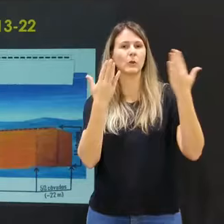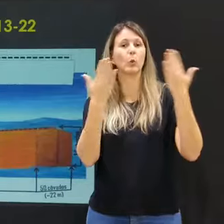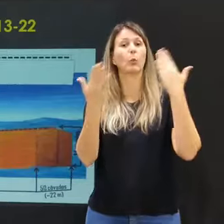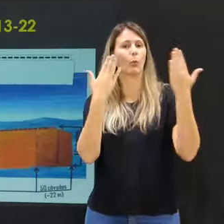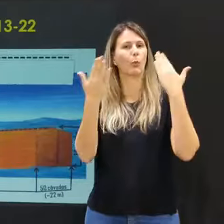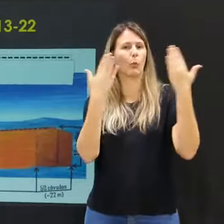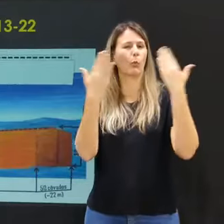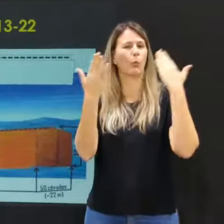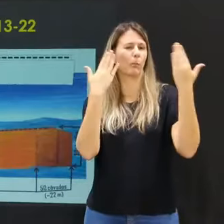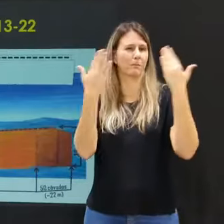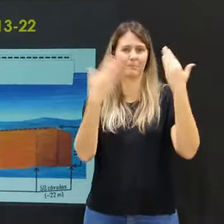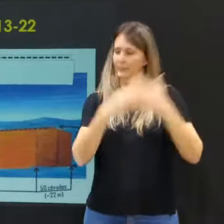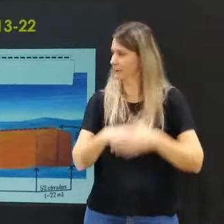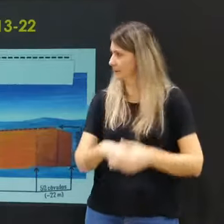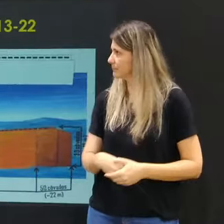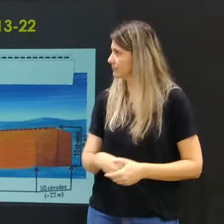Então, uma comparação com essa imagem